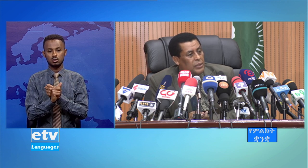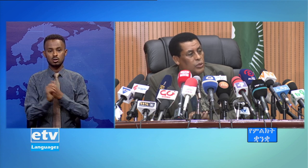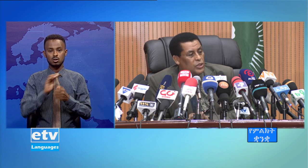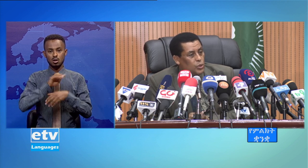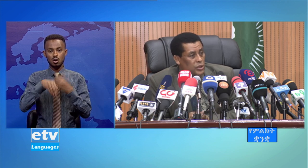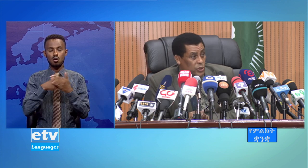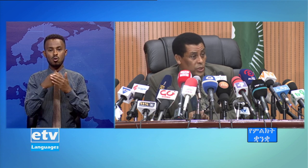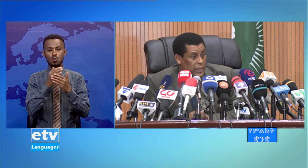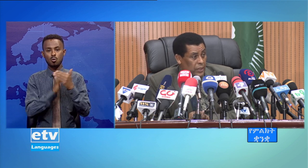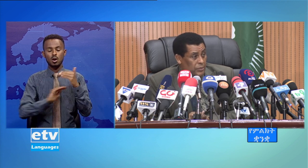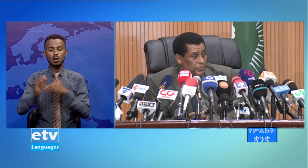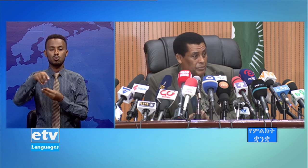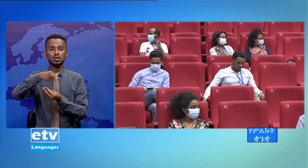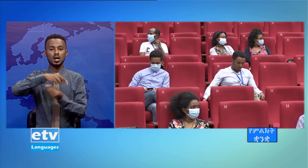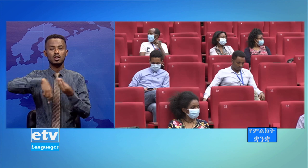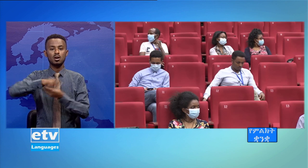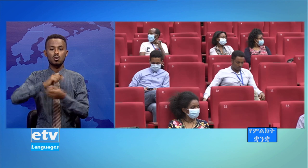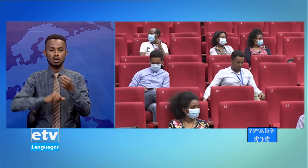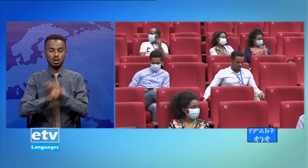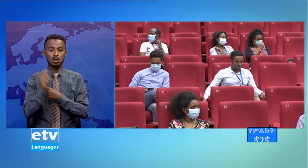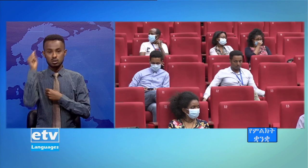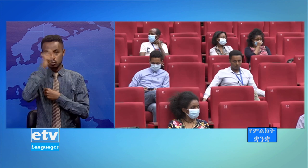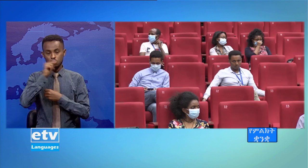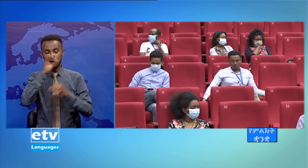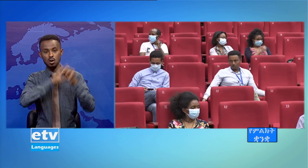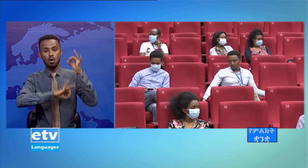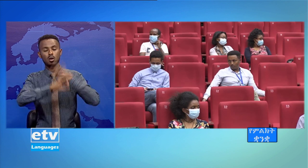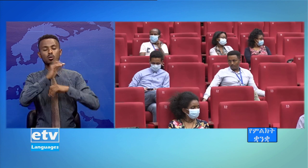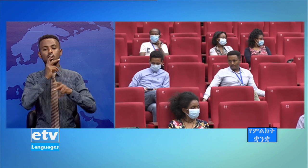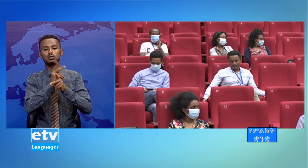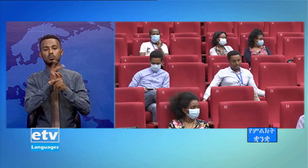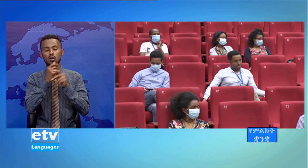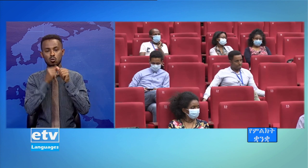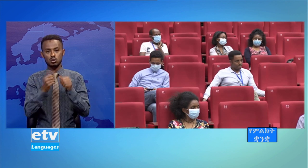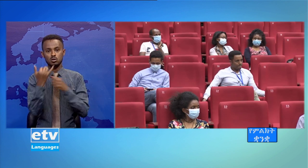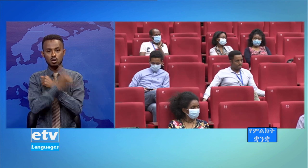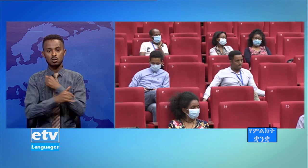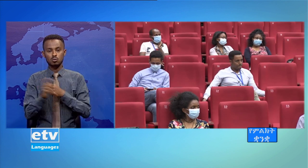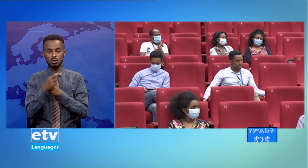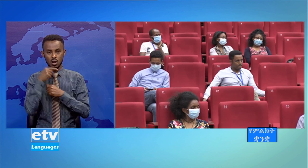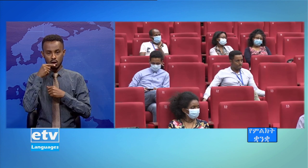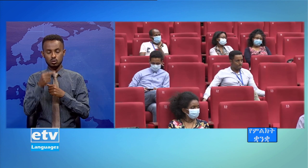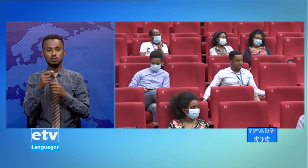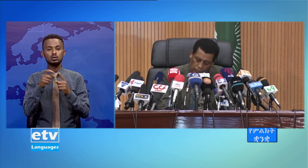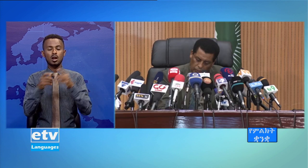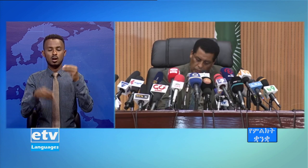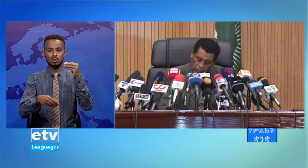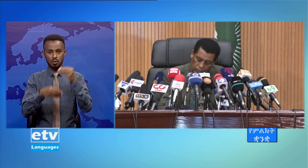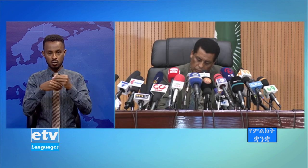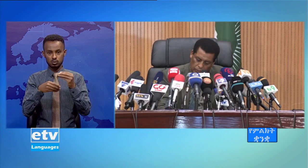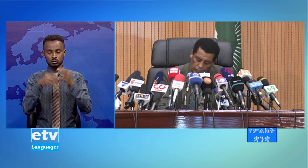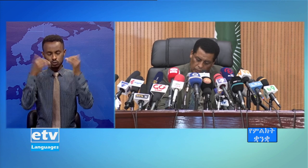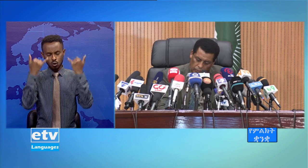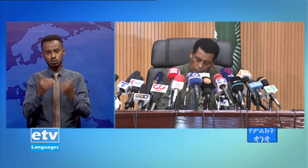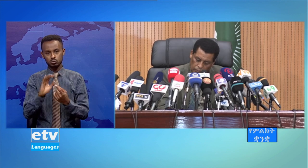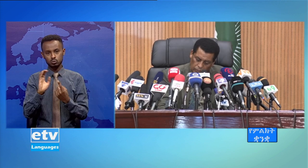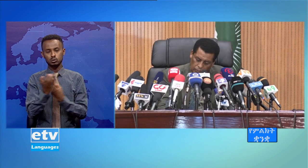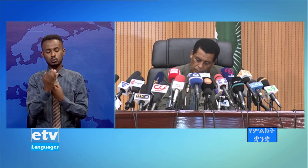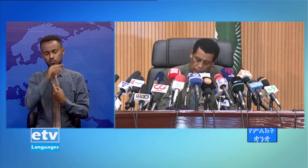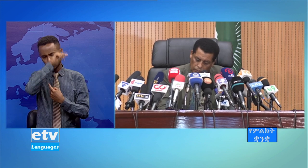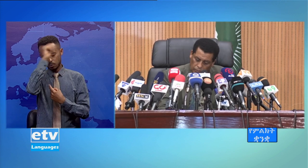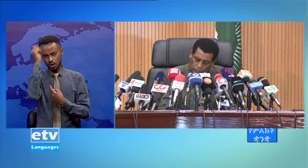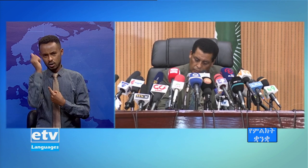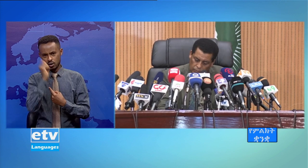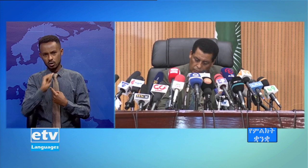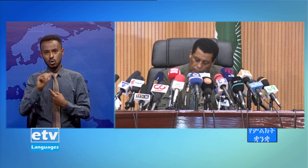ከሁሉ በላይ ደግሞ ሪጂዮኑ ይጎዳል ነው። ኢትዮጵያ ሉዓላዊነቷን አስጠብቃ የቆየች ሀገር መሆኗን የተናገሩት ቃል አቀባዩ አሁንም ቢሆን